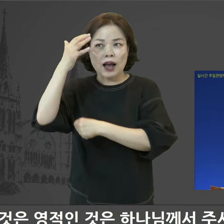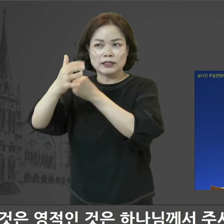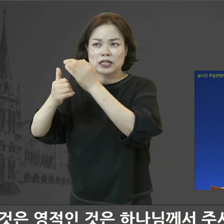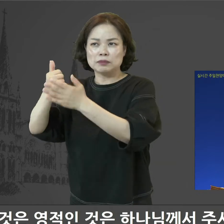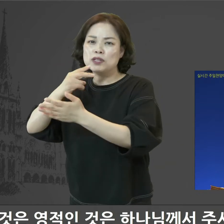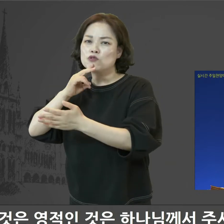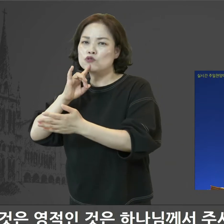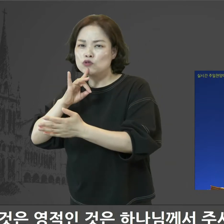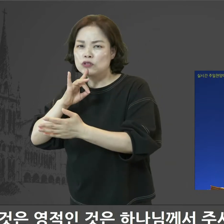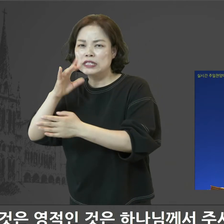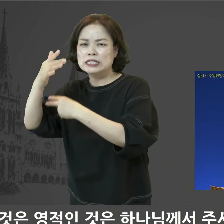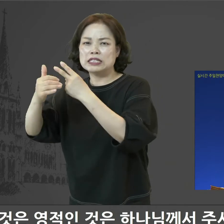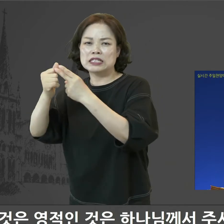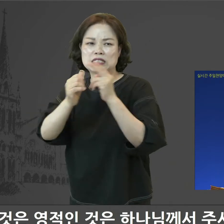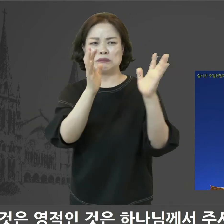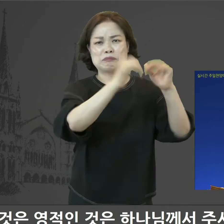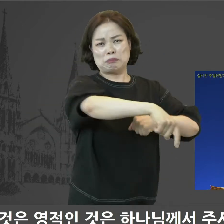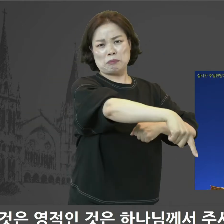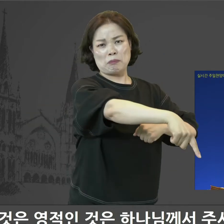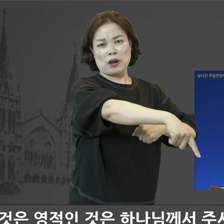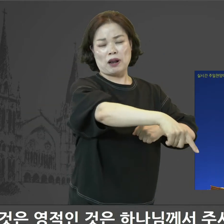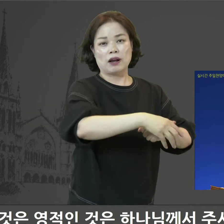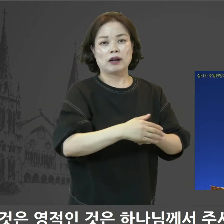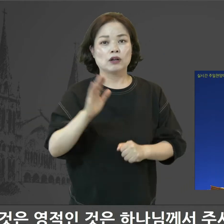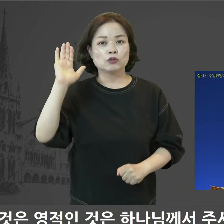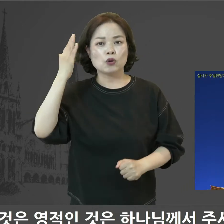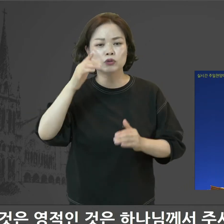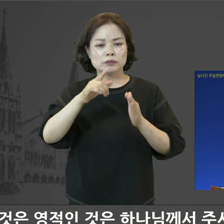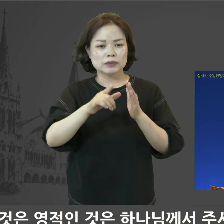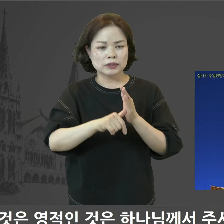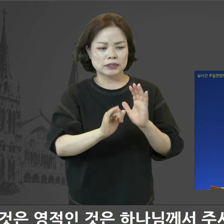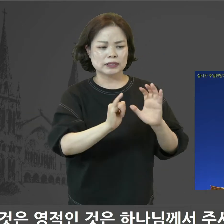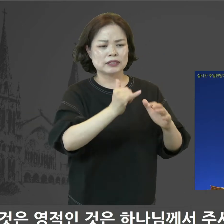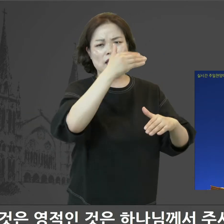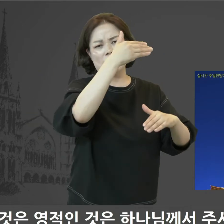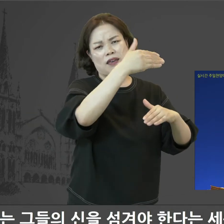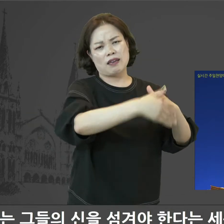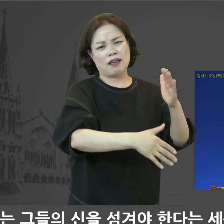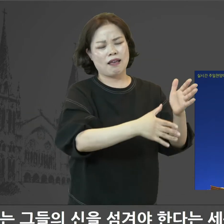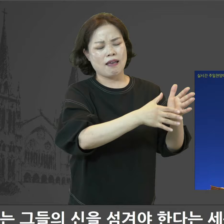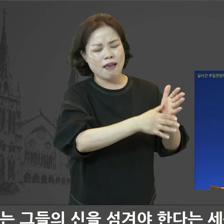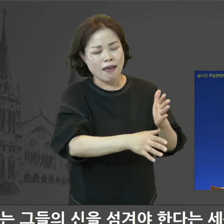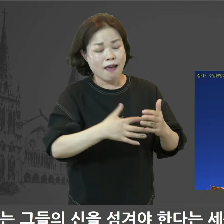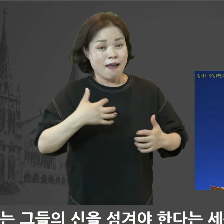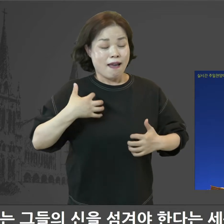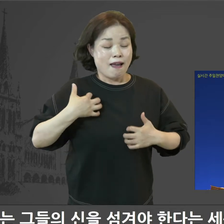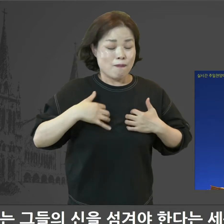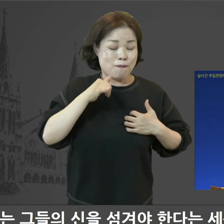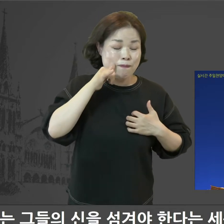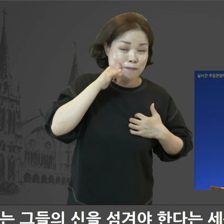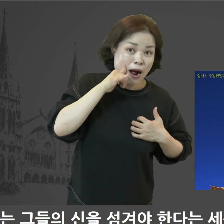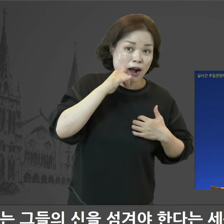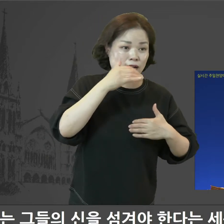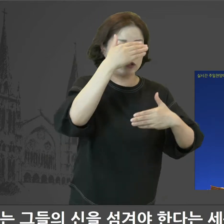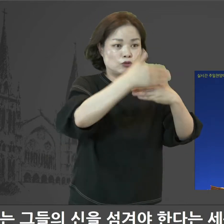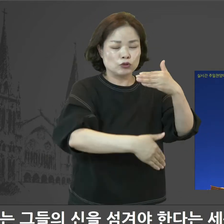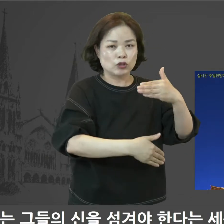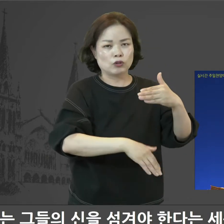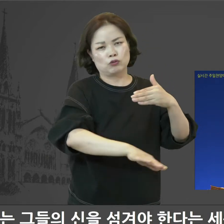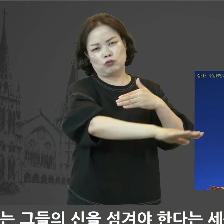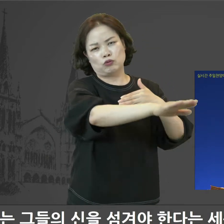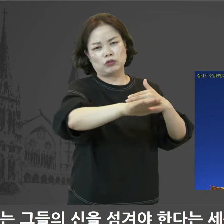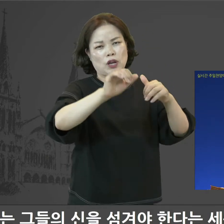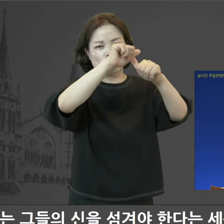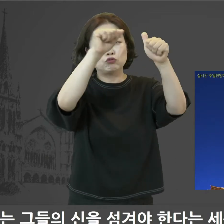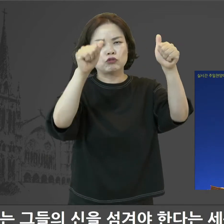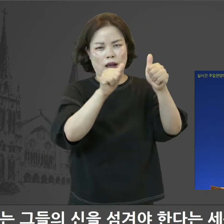무너뜨렸기 때문이다라는 것입니다. 요즘 시대에도 이 세속주의, 물질주의, 쾌락주의가 우리의 우상이 되는 것을